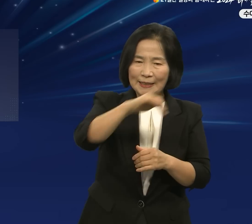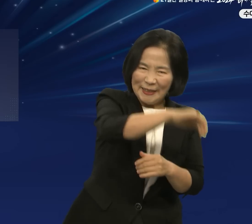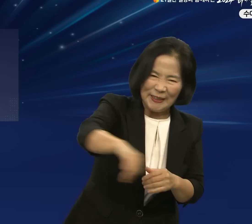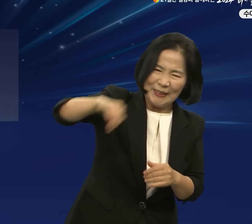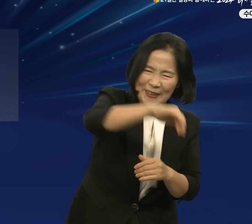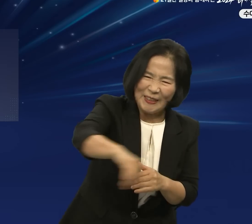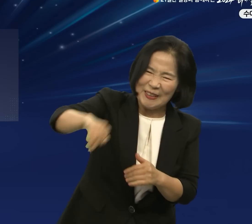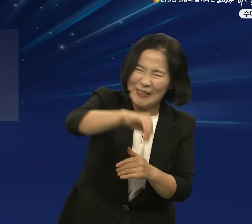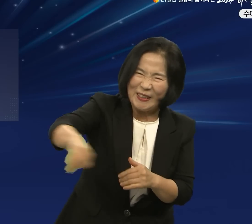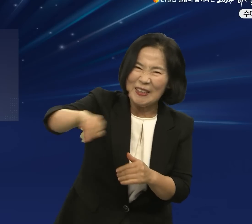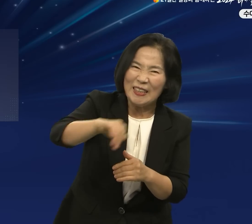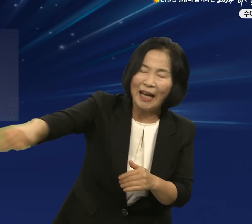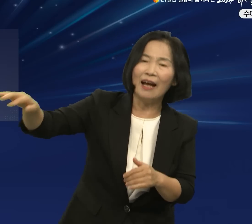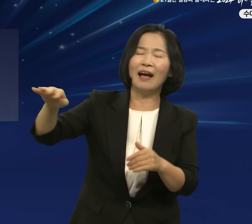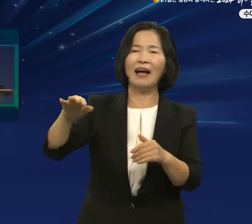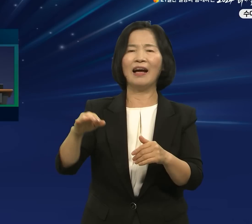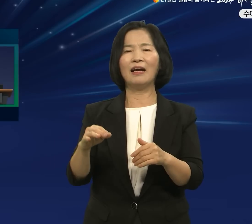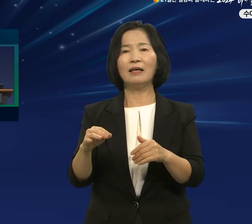했습니다.